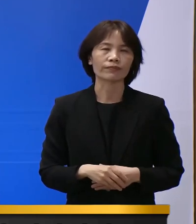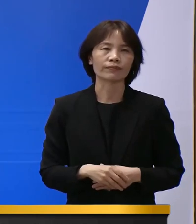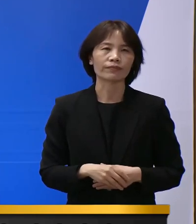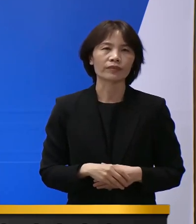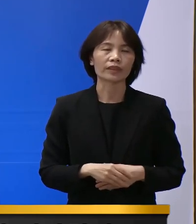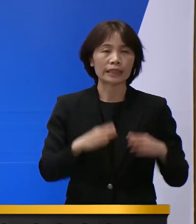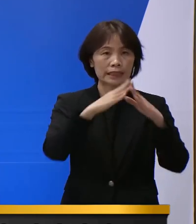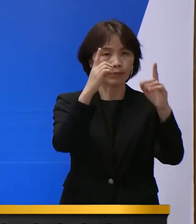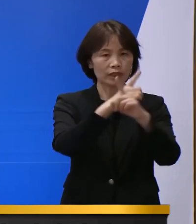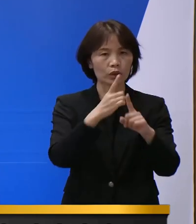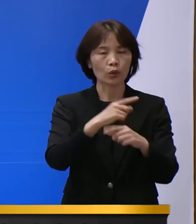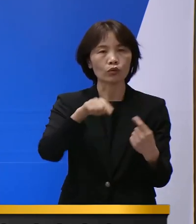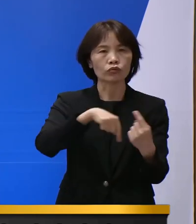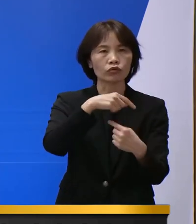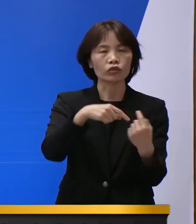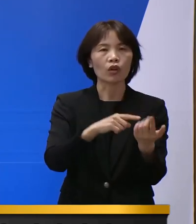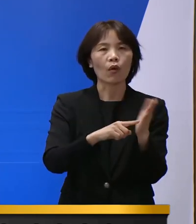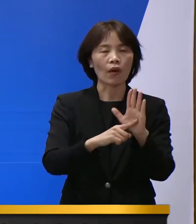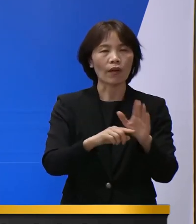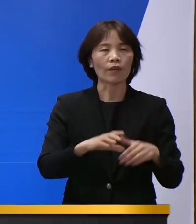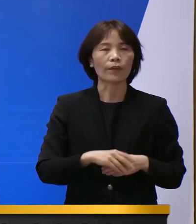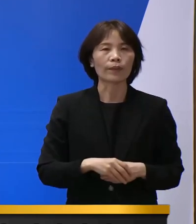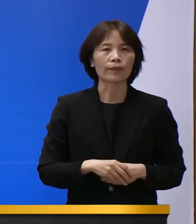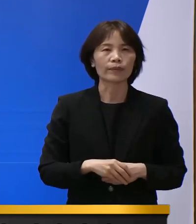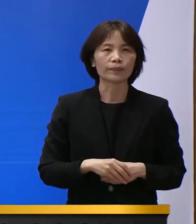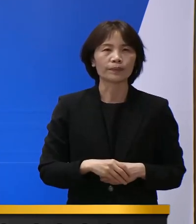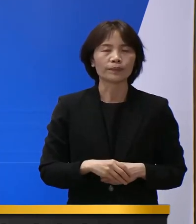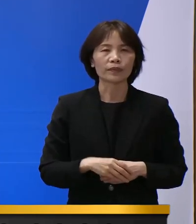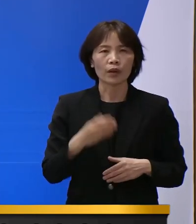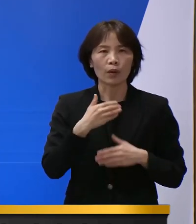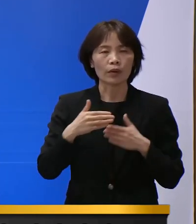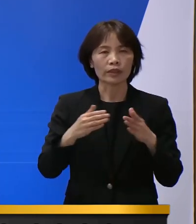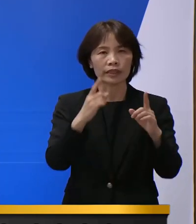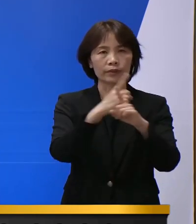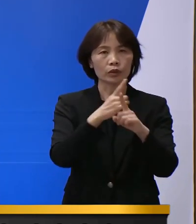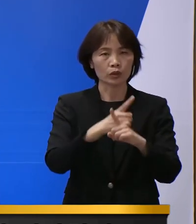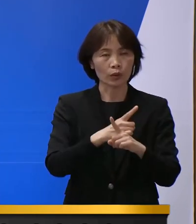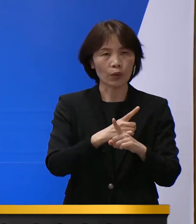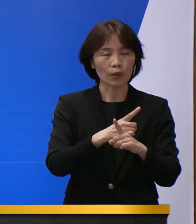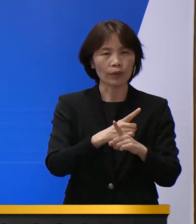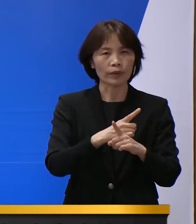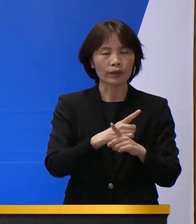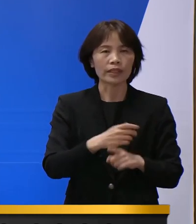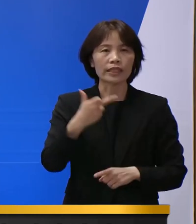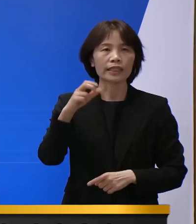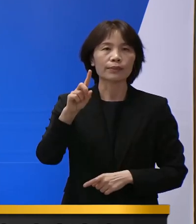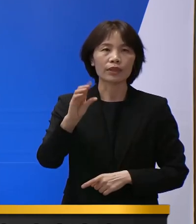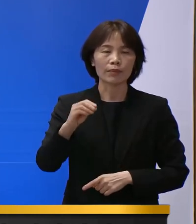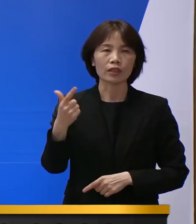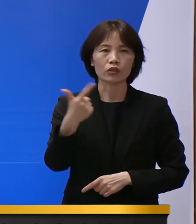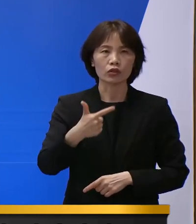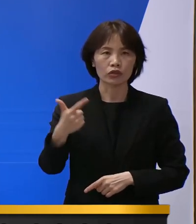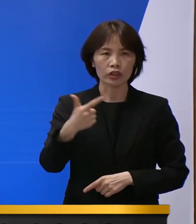다음은 재택치료 운영 현황입니다. 4월 25일 18시 기준 도내 재택치료 환자는 11만